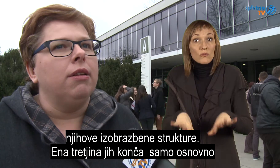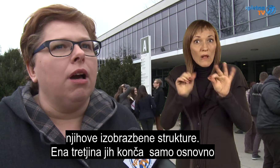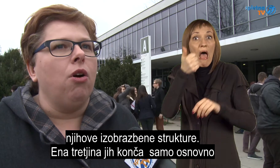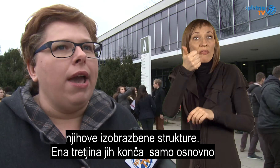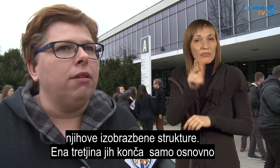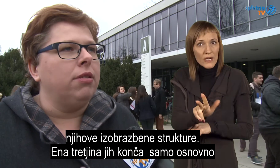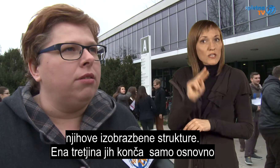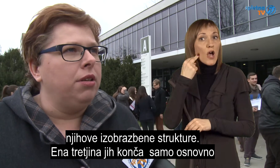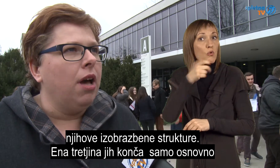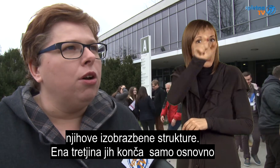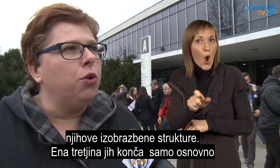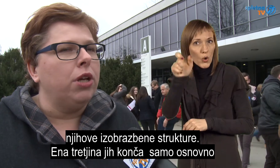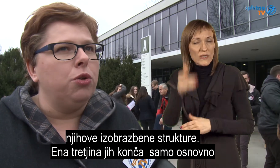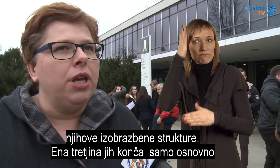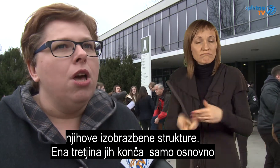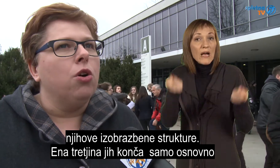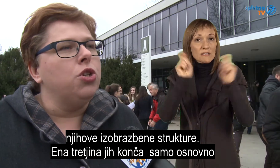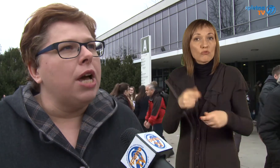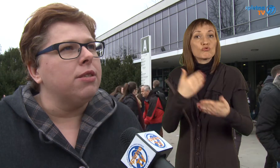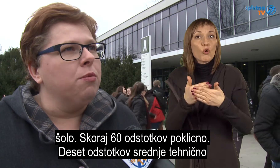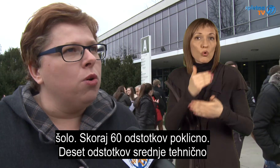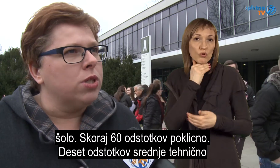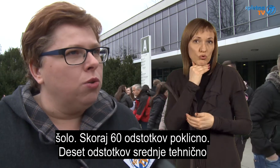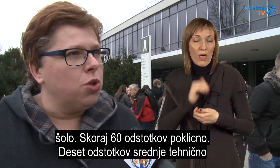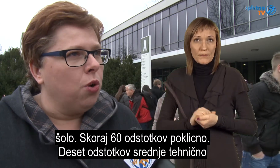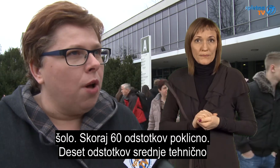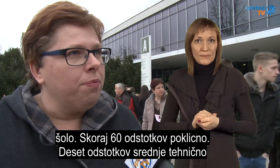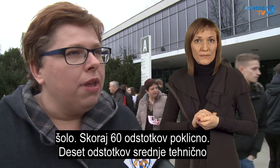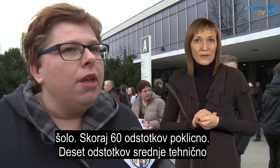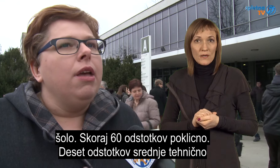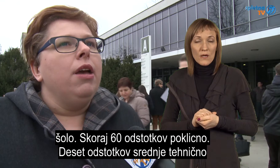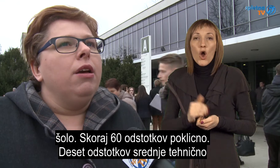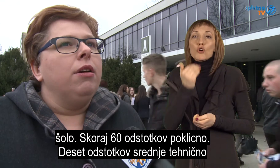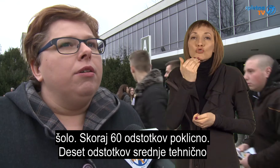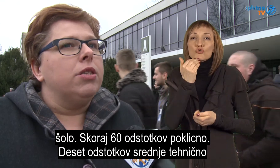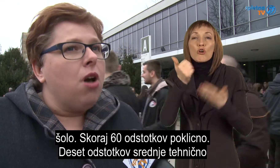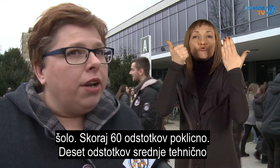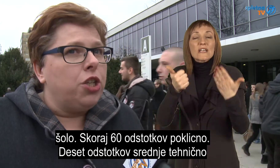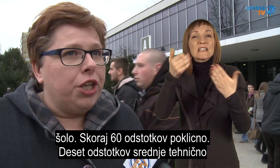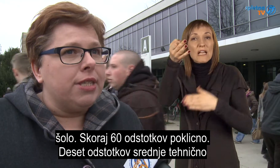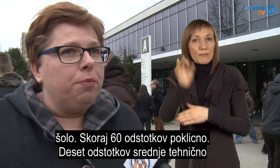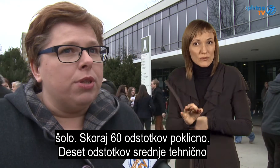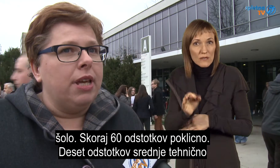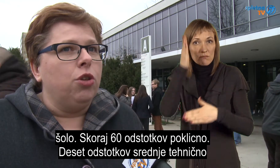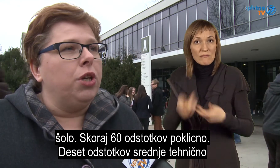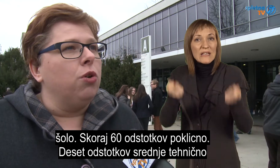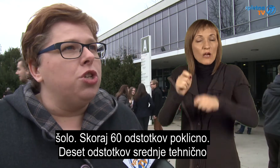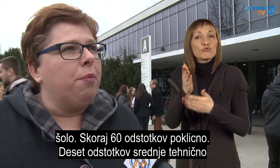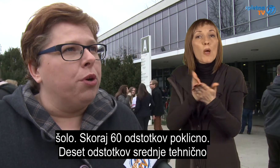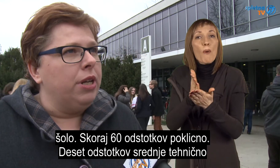nekako 1/3 gluhih ljudi konča samo osnovno šolo. Skoraj 60% jih konča